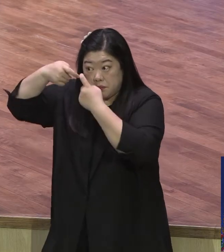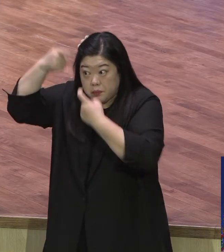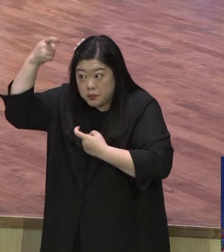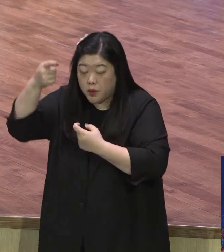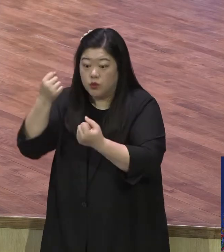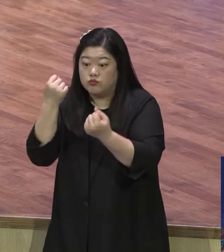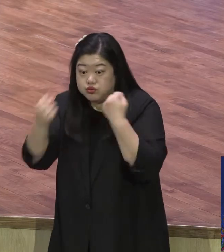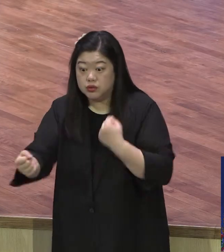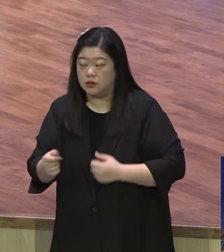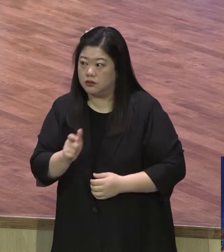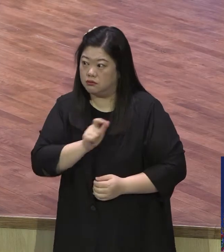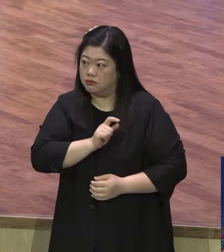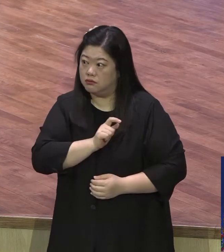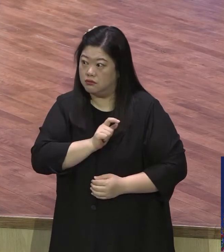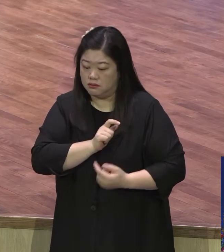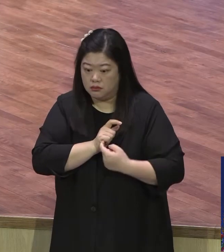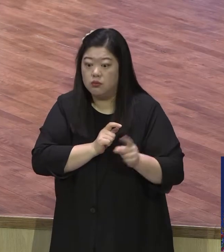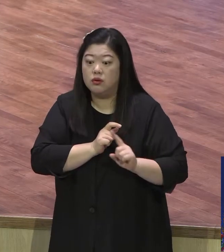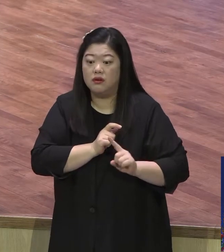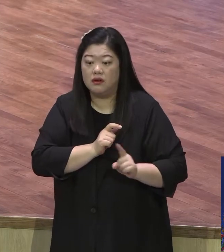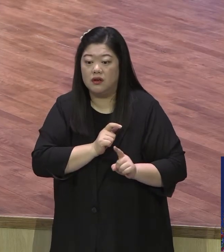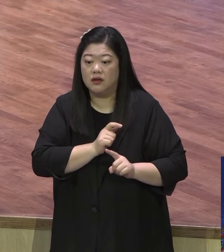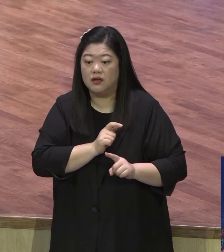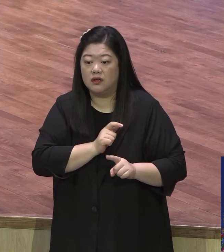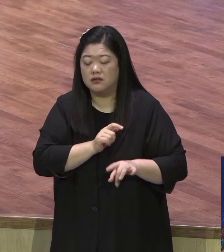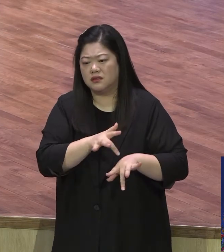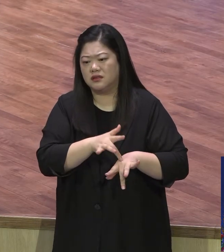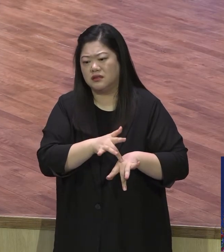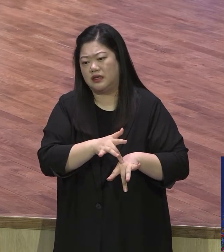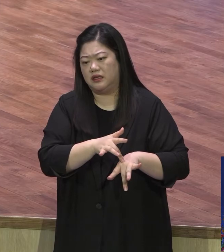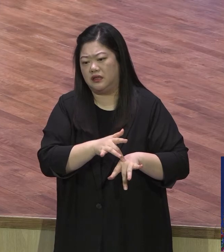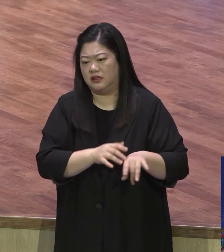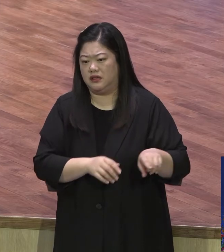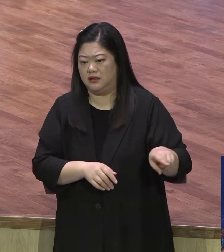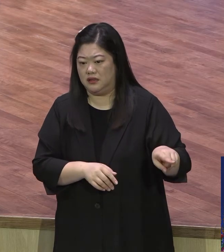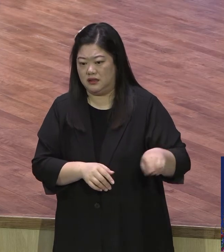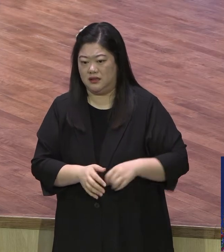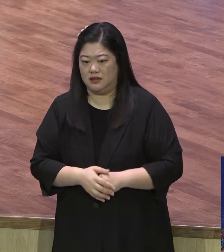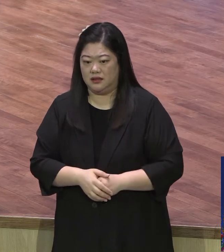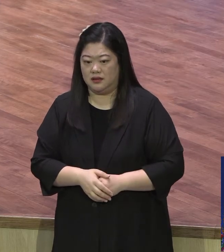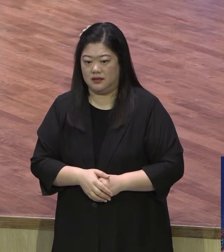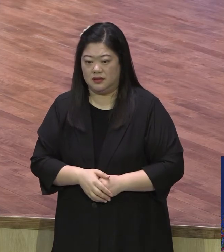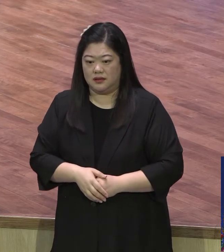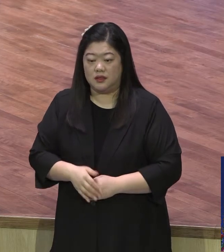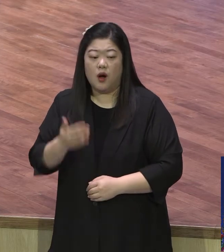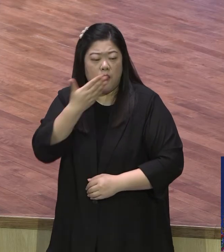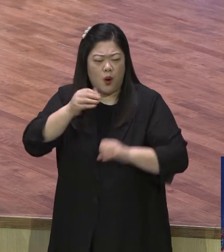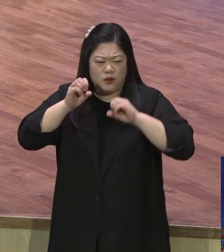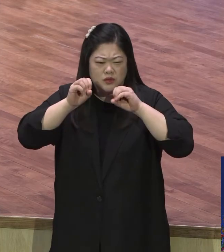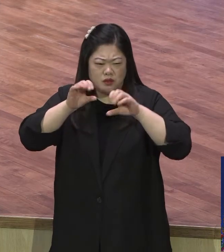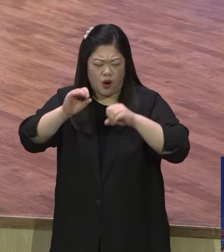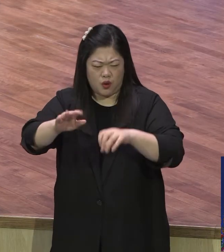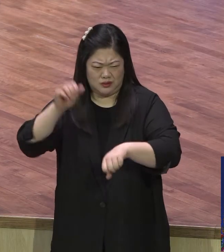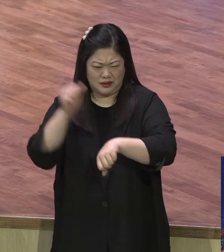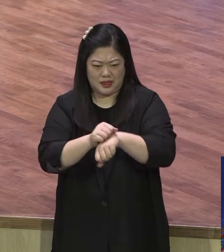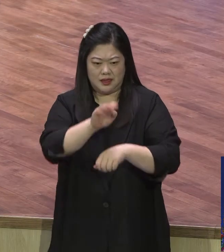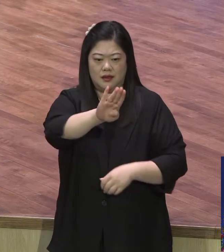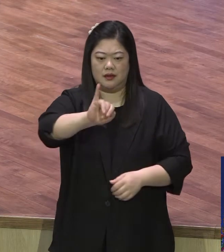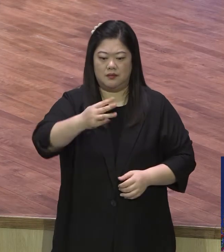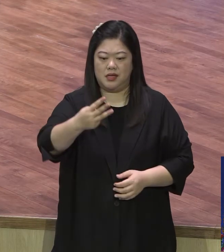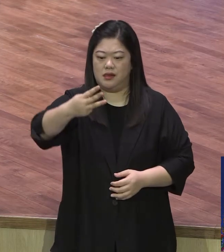부활신앙 없으면 다 무너집니다 사단은 그걸 알아요 그래서 세계적인 복음 전도자였던 빌리